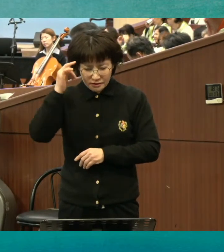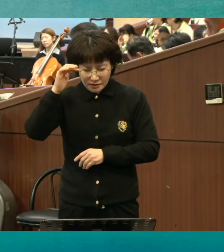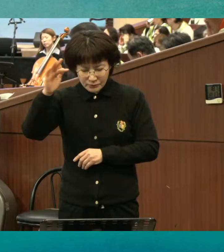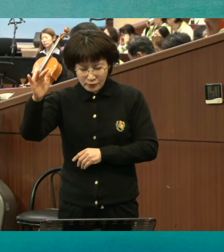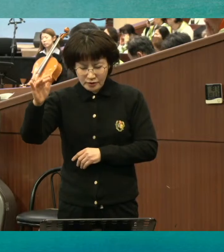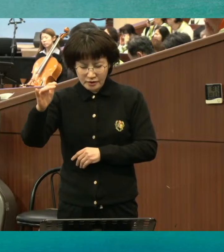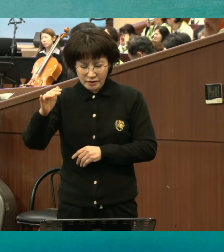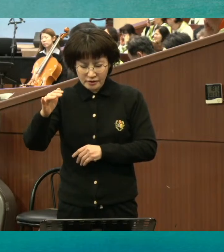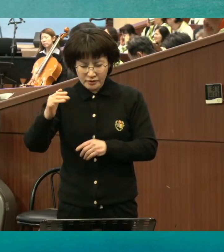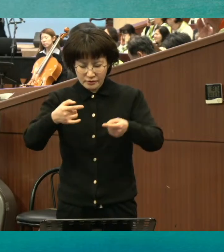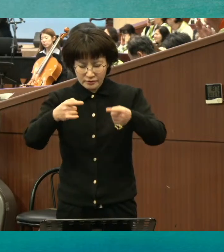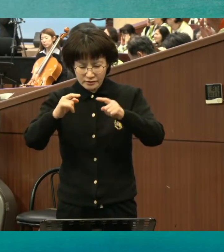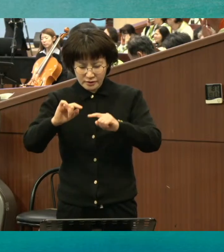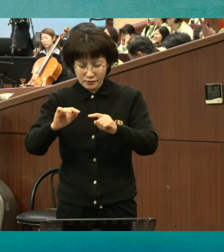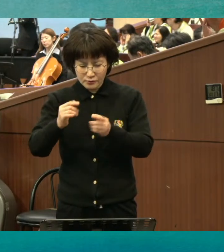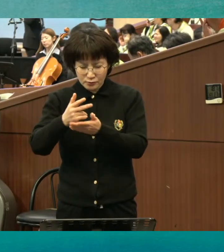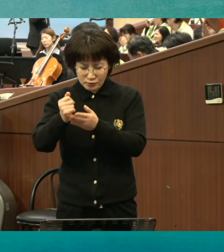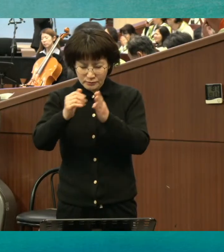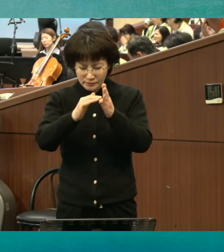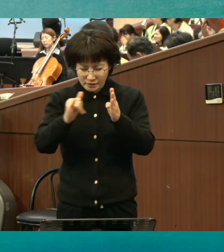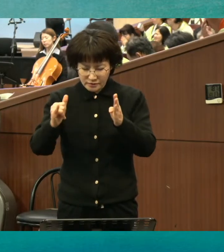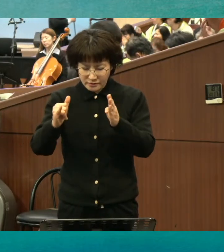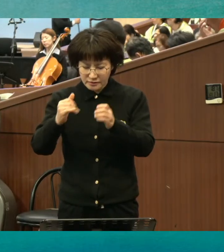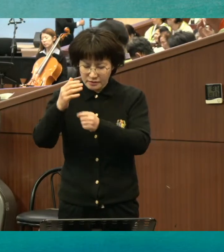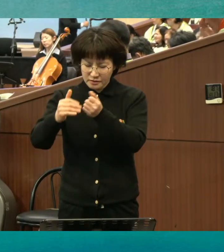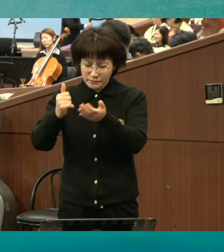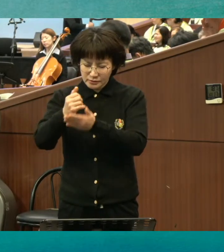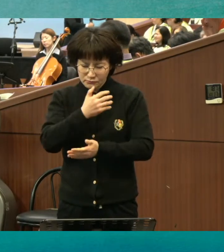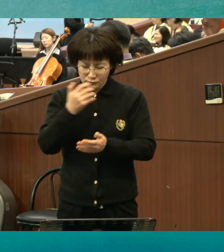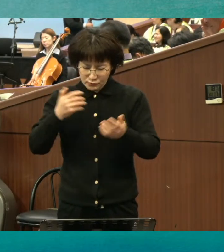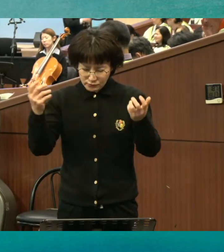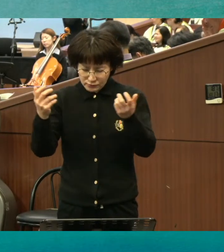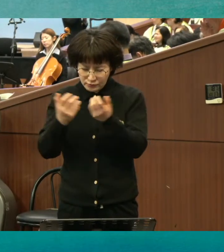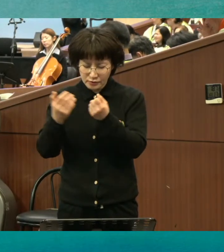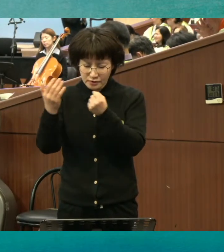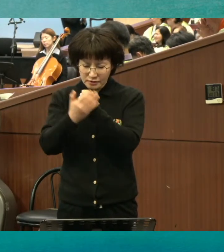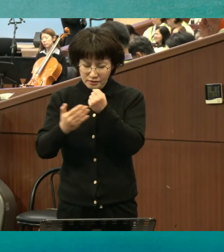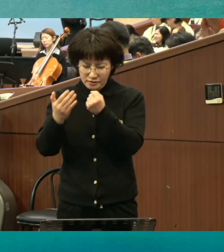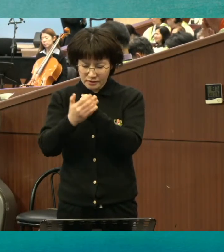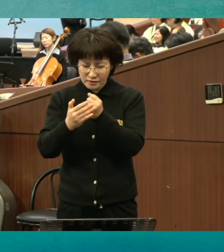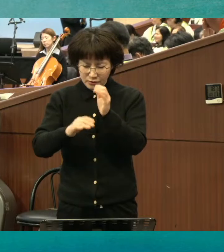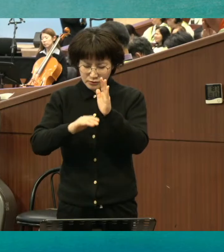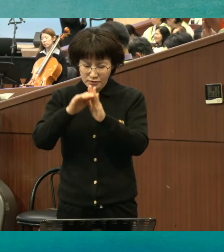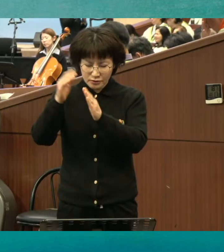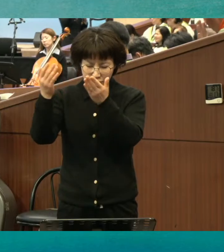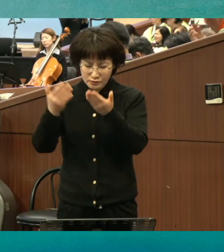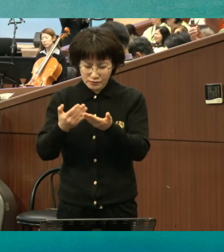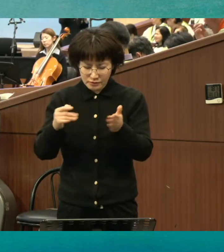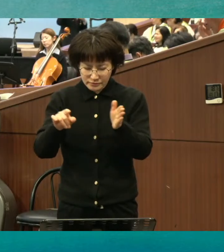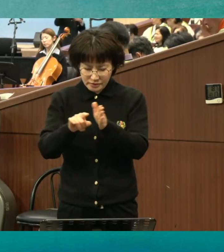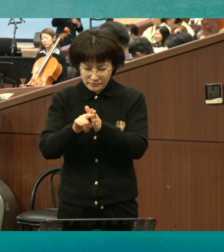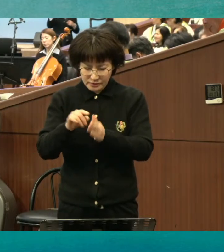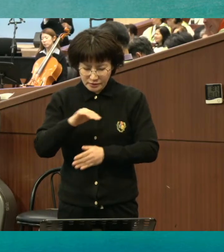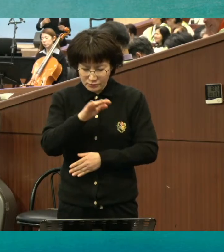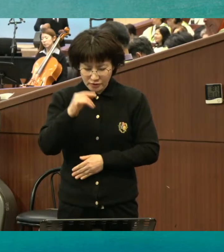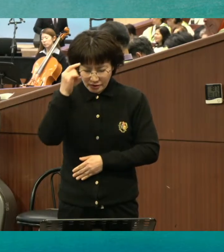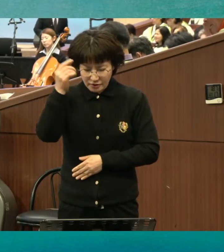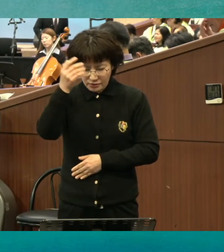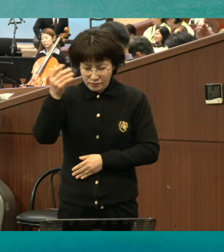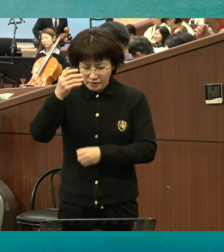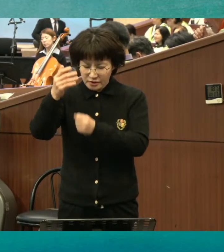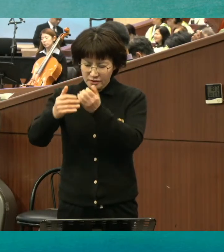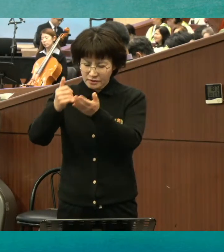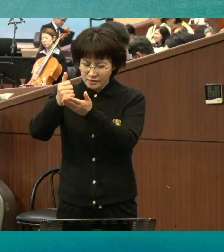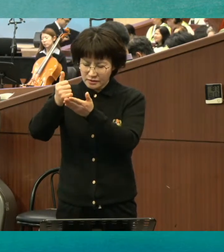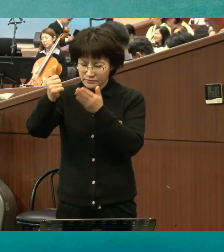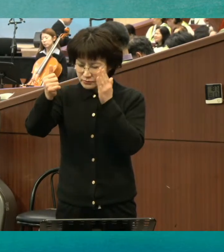주의 백성들 하나님께서 풍성한 은혜로 채워주실 것을 믿습니다. 우리의 영혼이 하나님께로